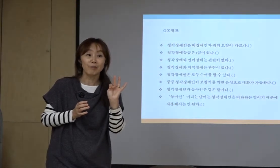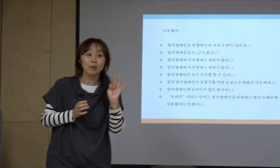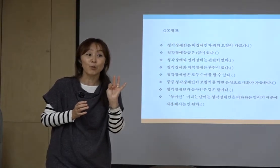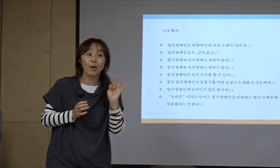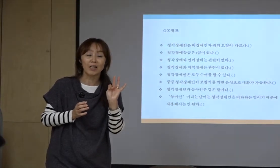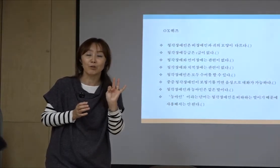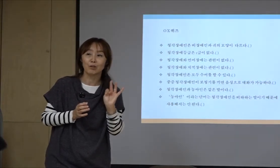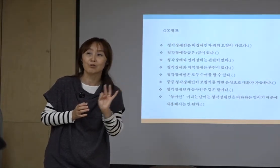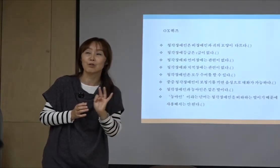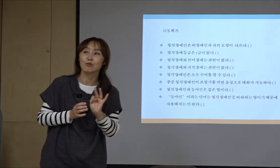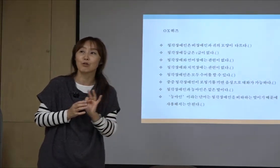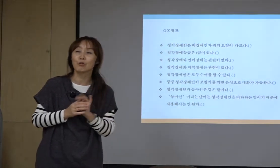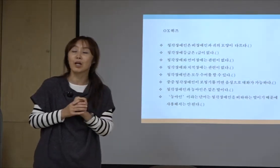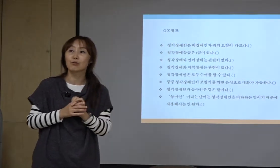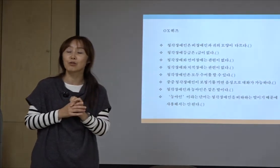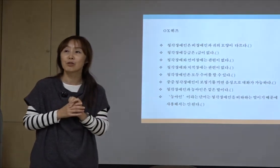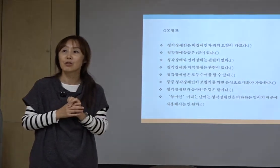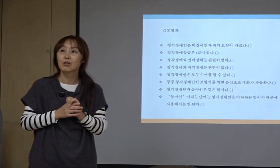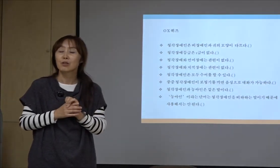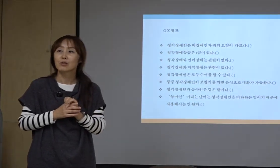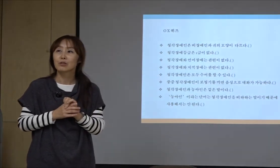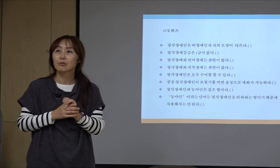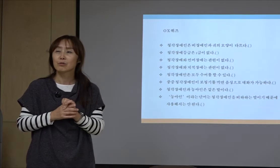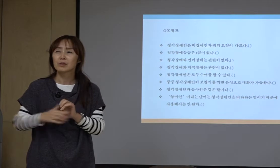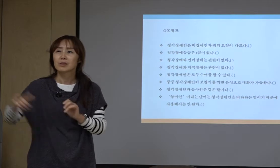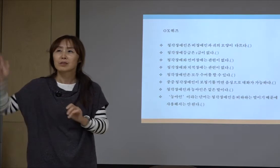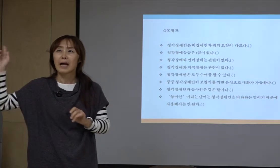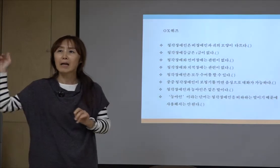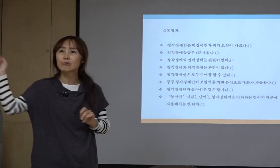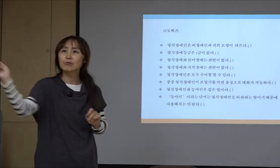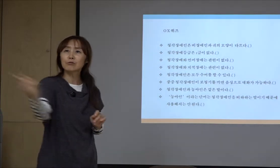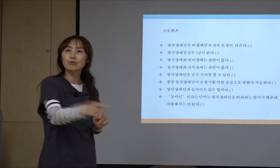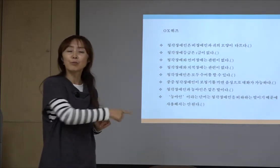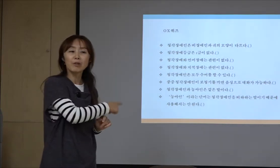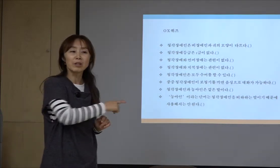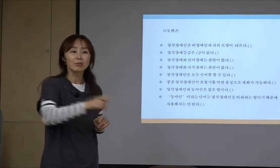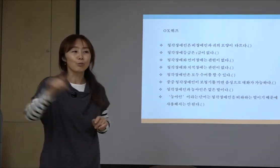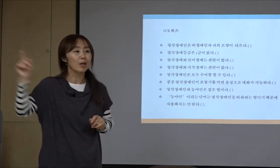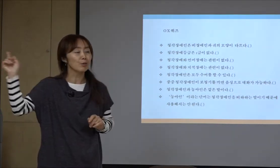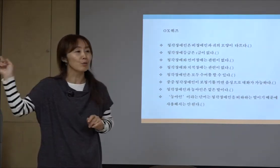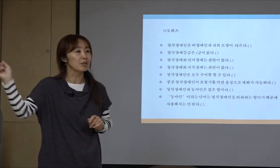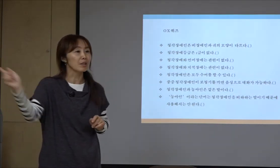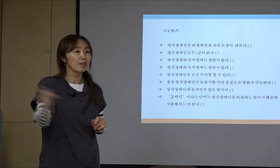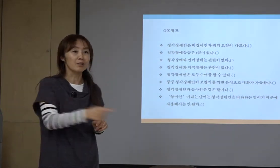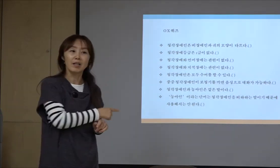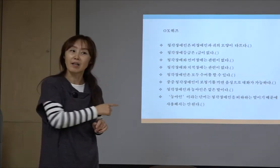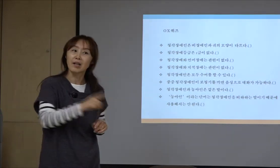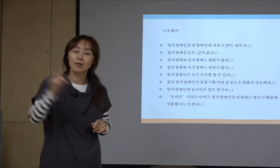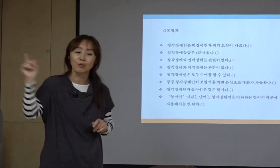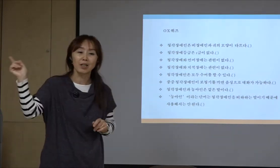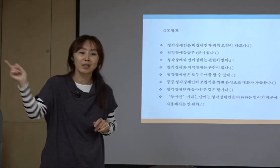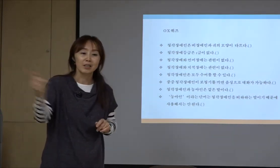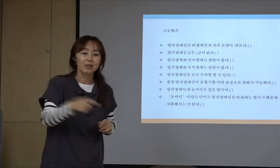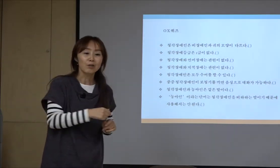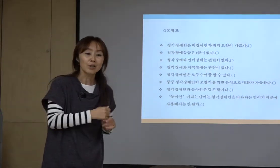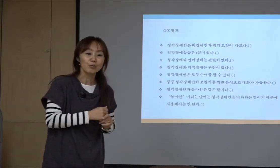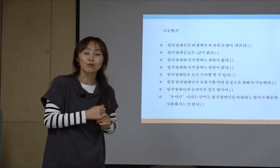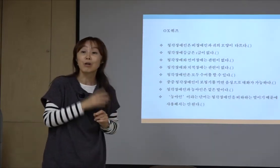삼성 농아학교라고 운영도 하고 그리고 그 야구로 유명한 농아학교 있는데 거기가 애화학교인가? 거기도